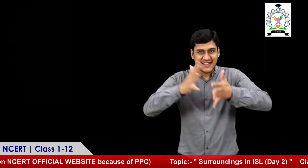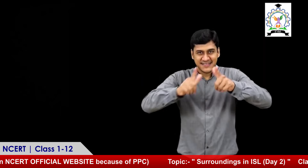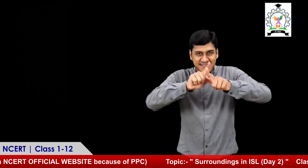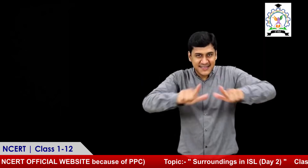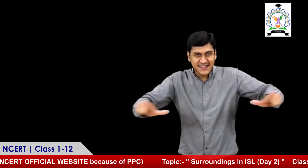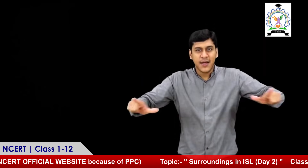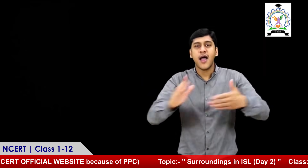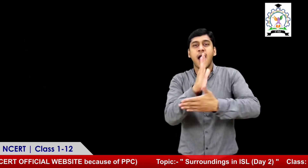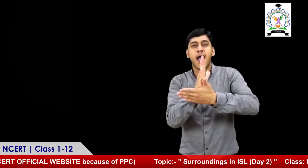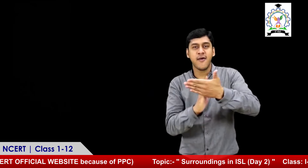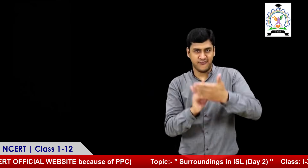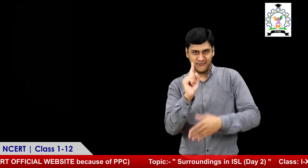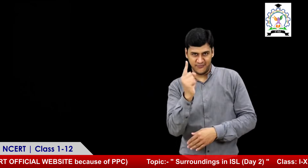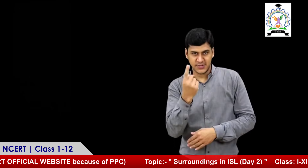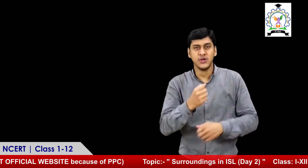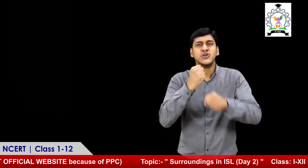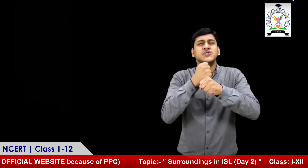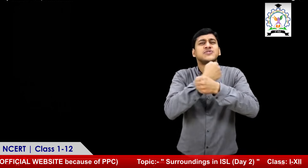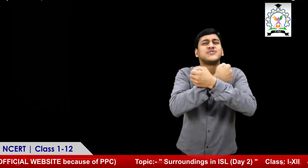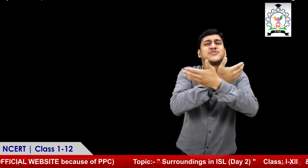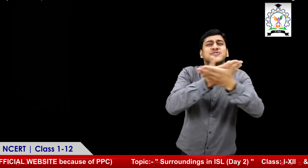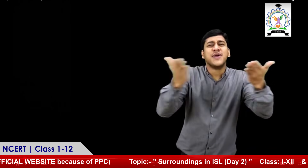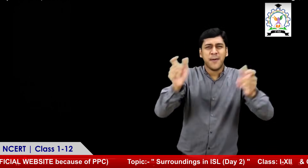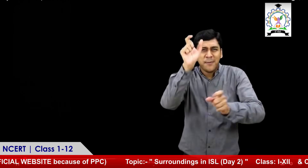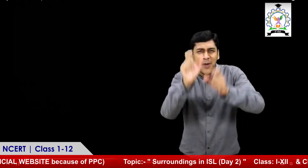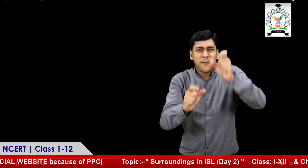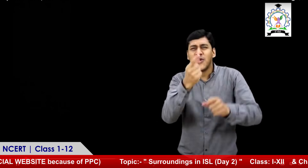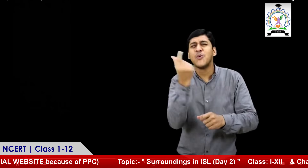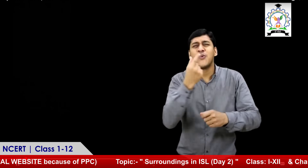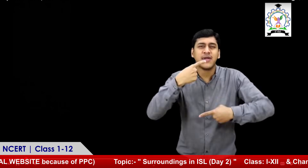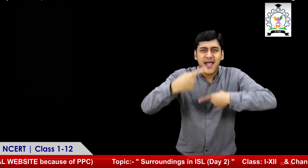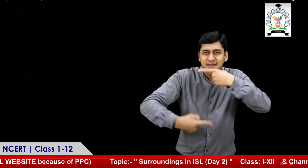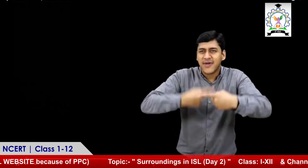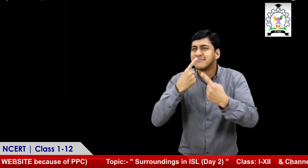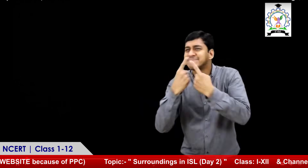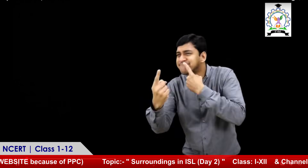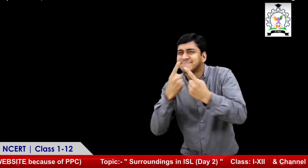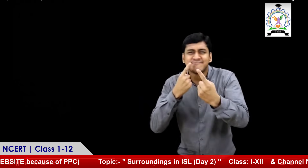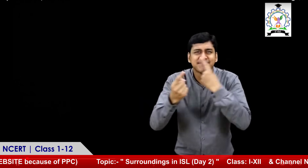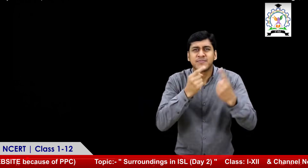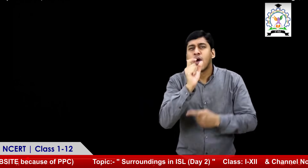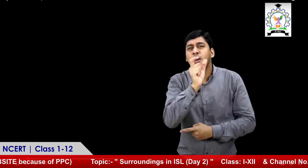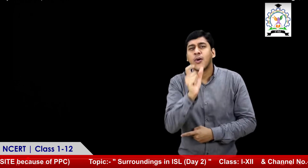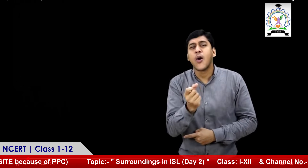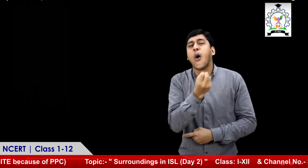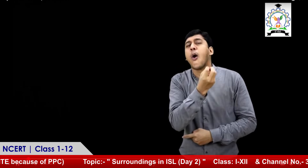भारतीय सांकेतिक भाषा में सामान्य बातचीत के 50 शब्द। भाग